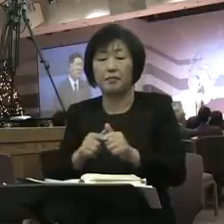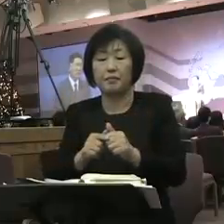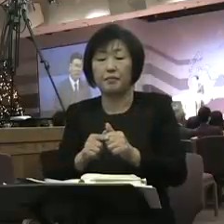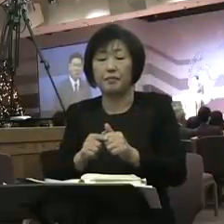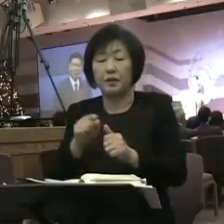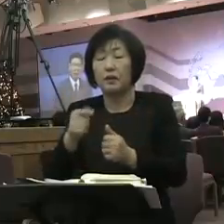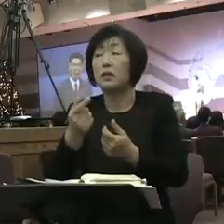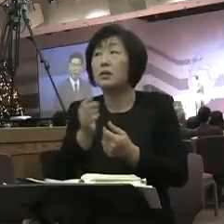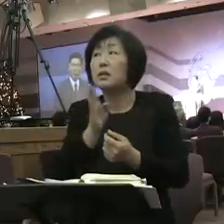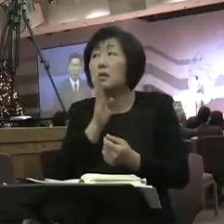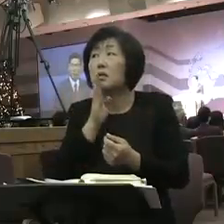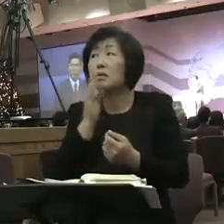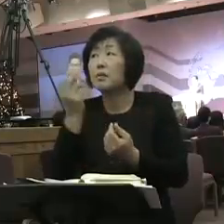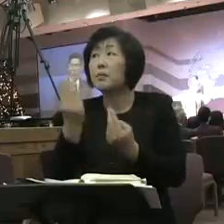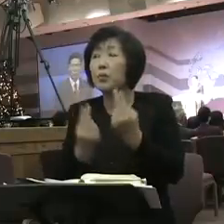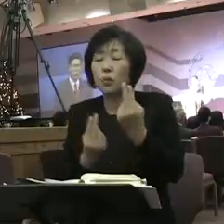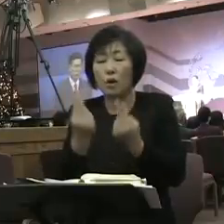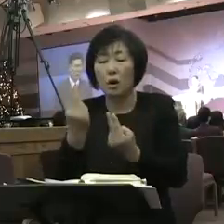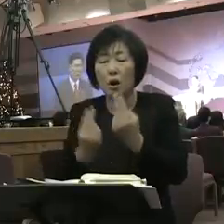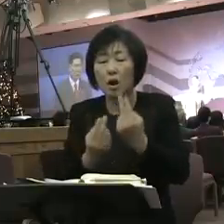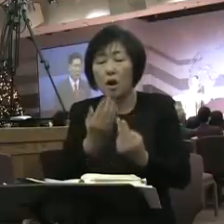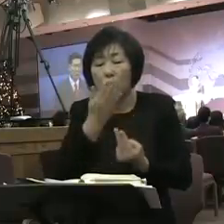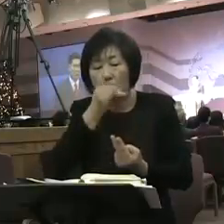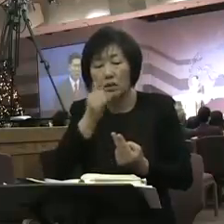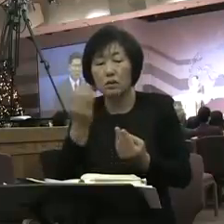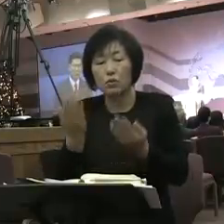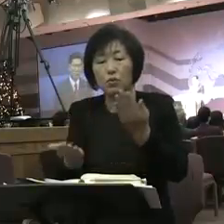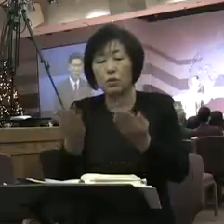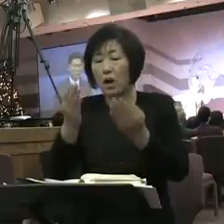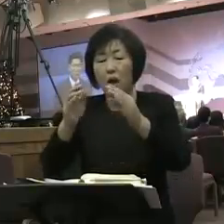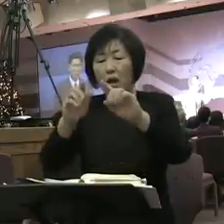여러분, 이것은 사실 비교할 수 있는 그러한 그 수준이 아닙니다.